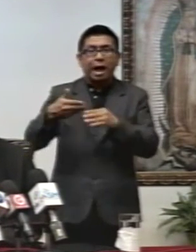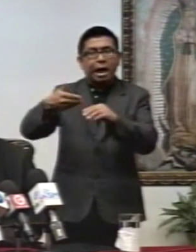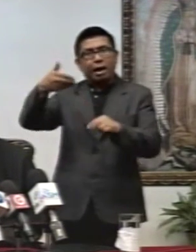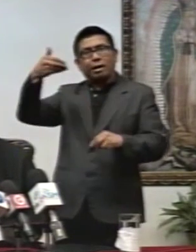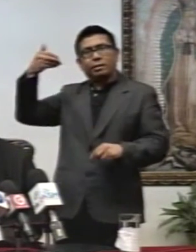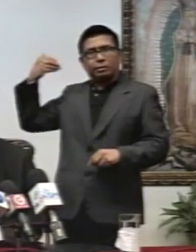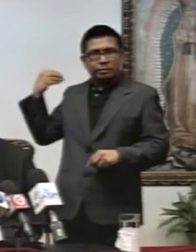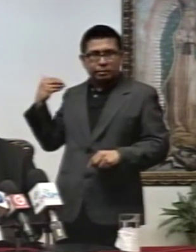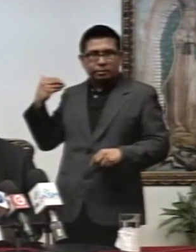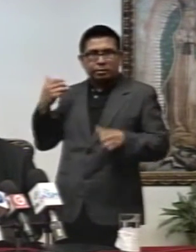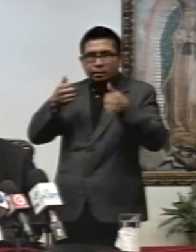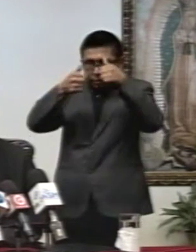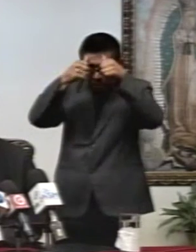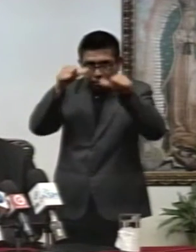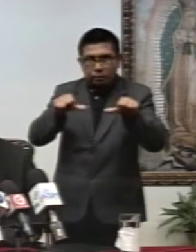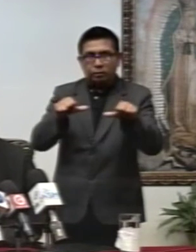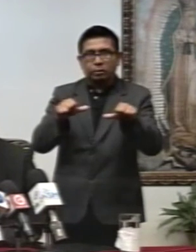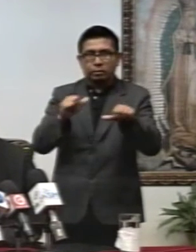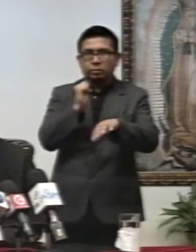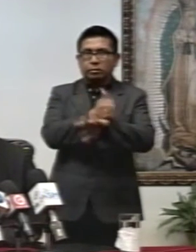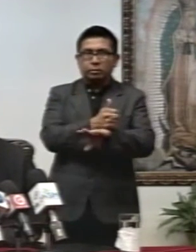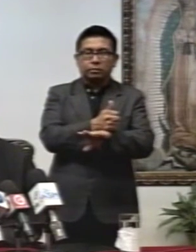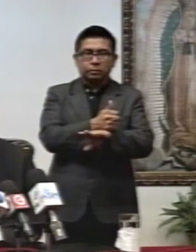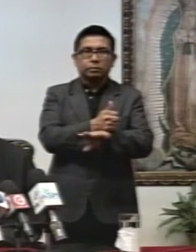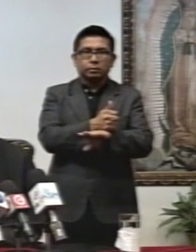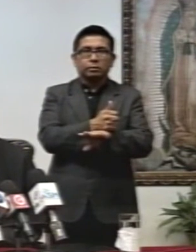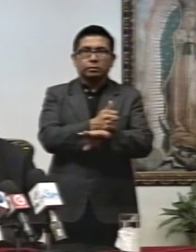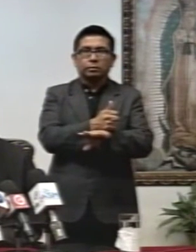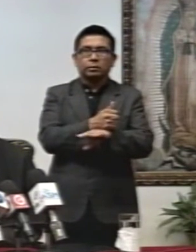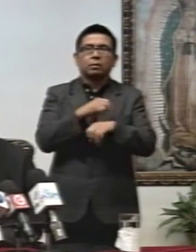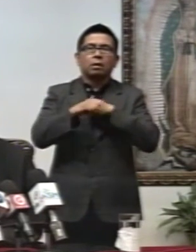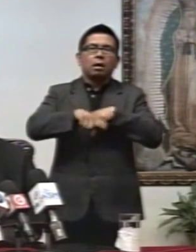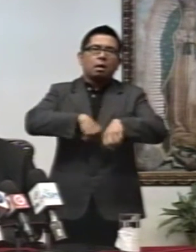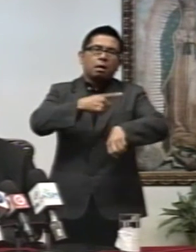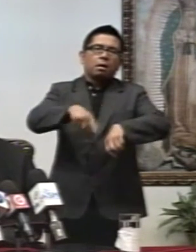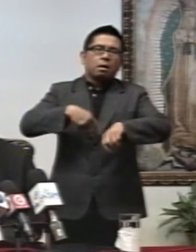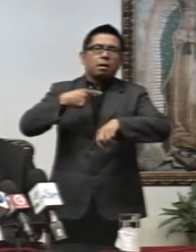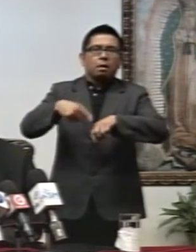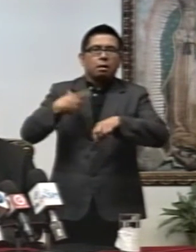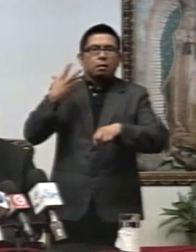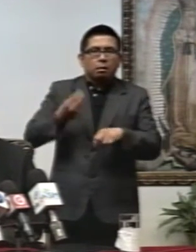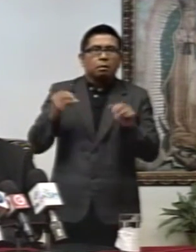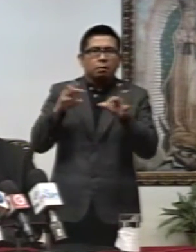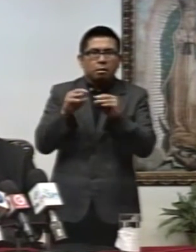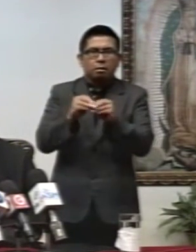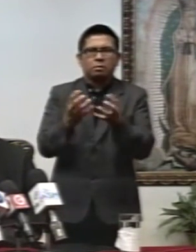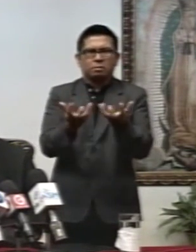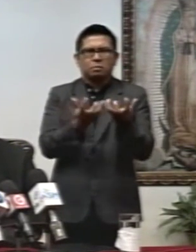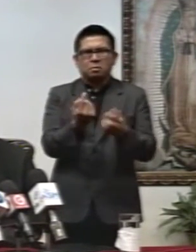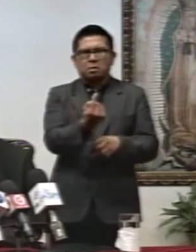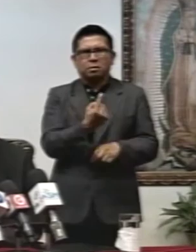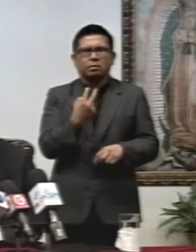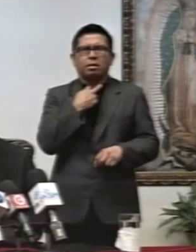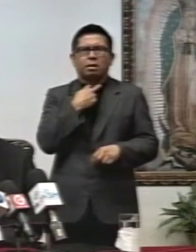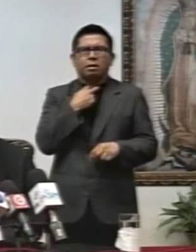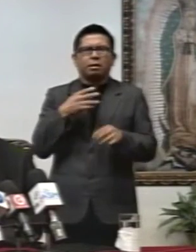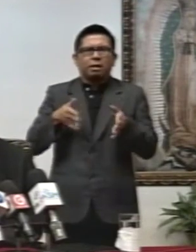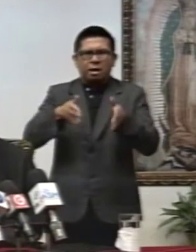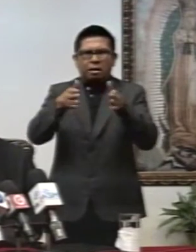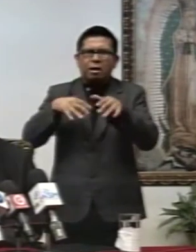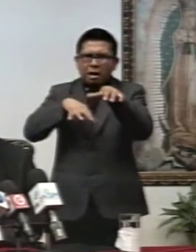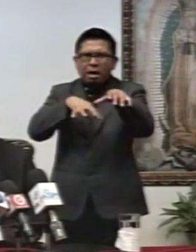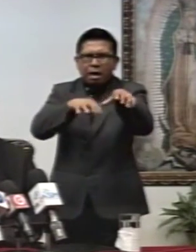antes estuviera este acuerdo y que no hubiera sido necesario que tantas personas salieran a la